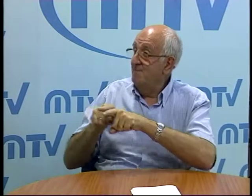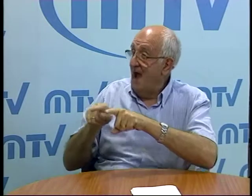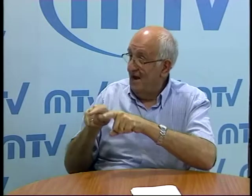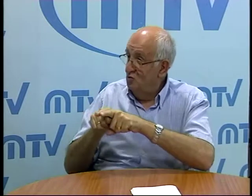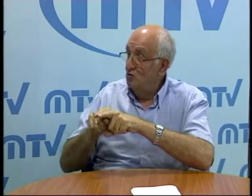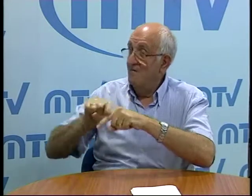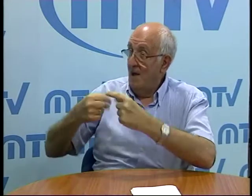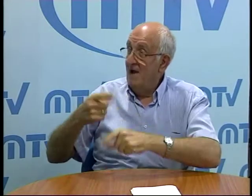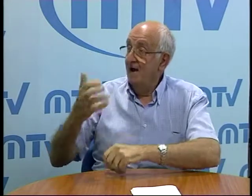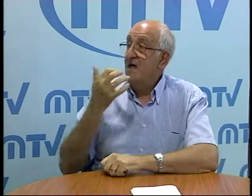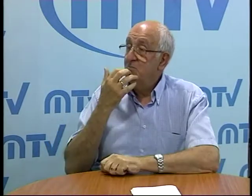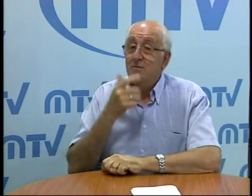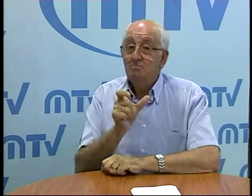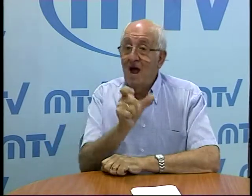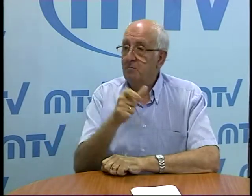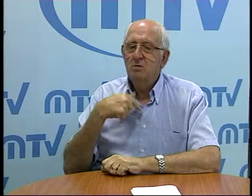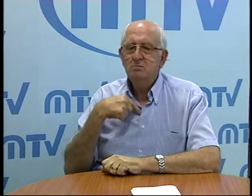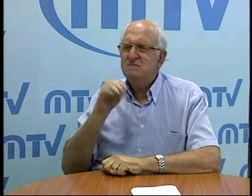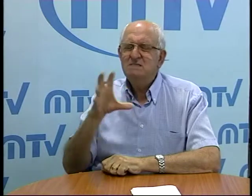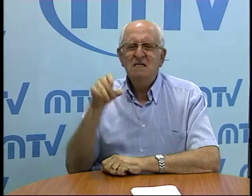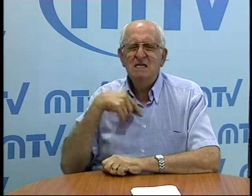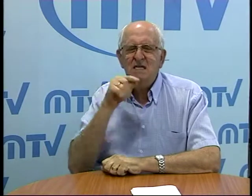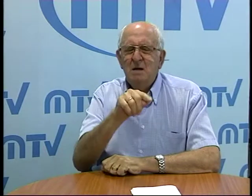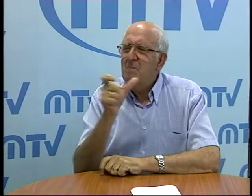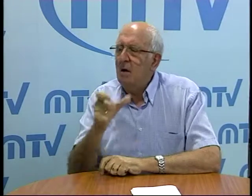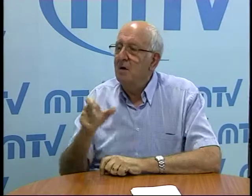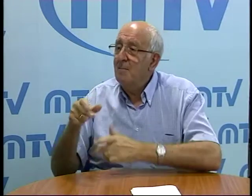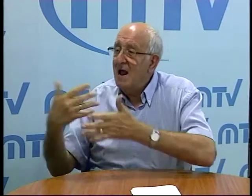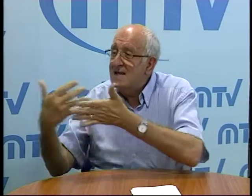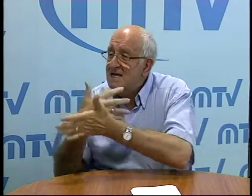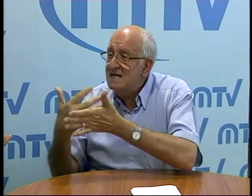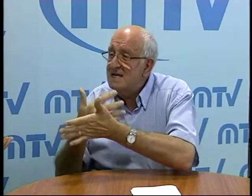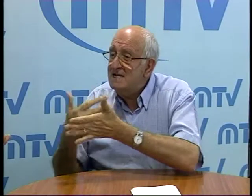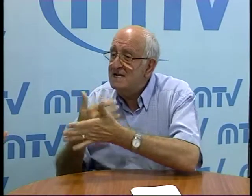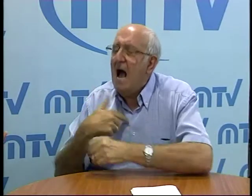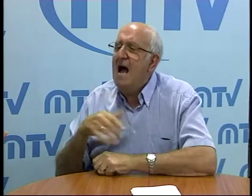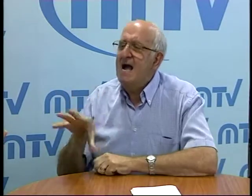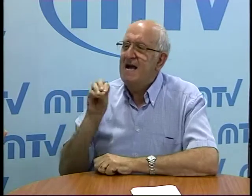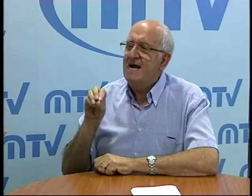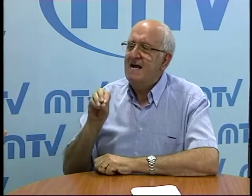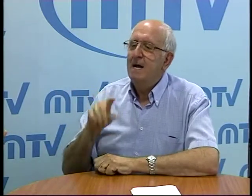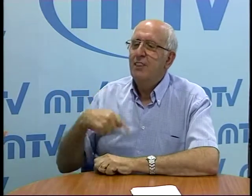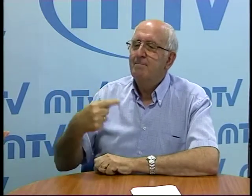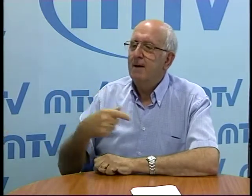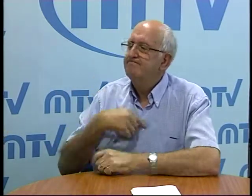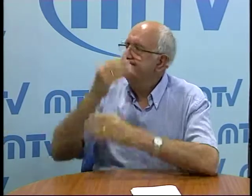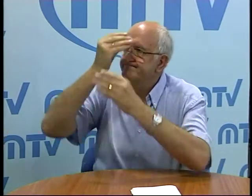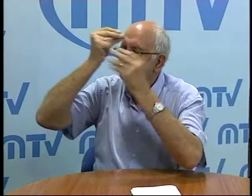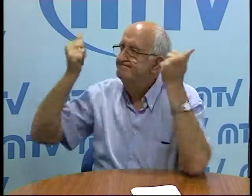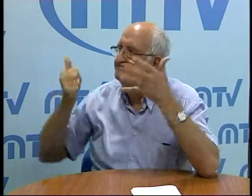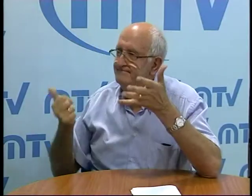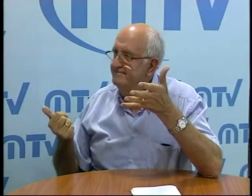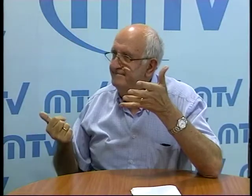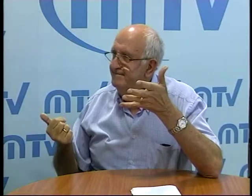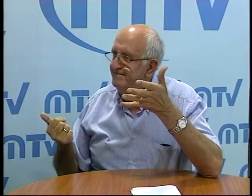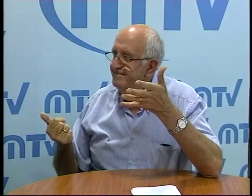Por ejemplo, mi hermano, su familia, hay palabras que palabras que no entiendo, ¿no? Y me